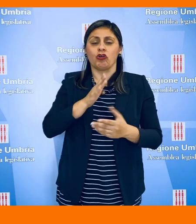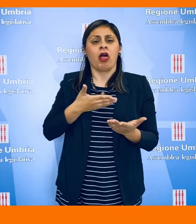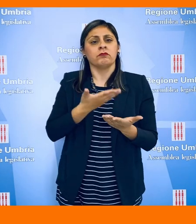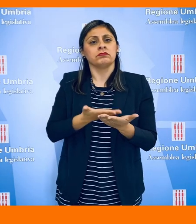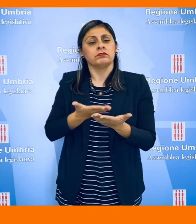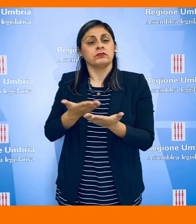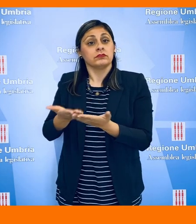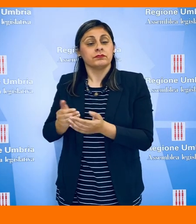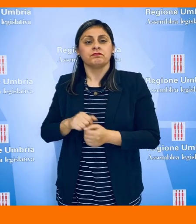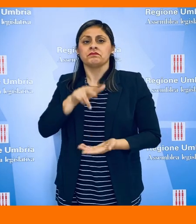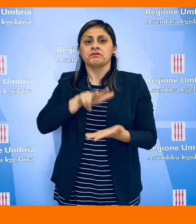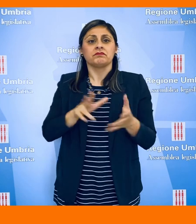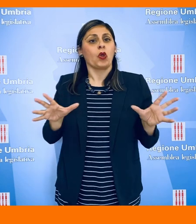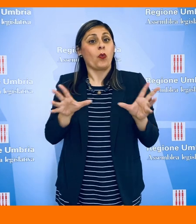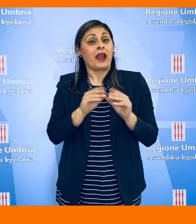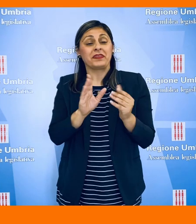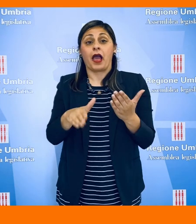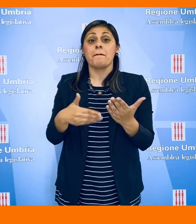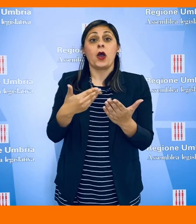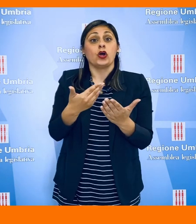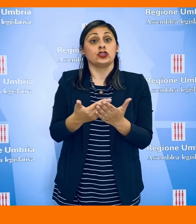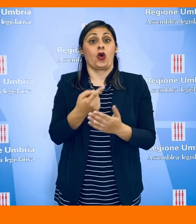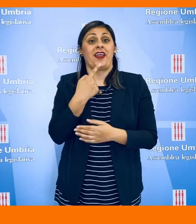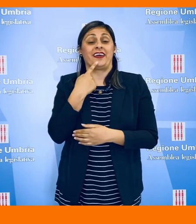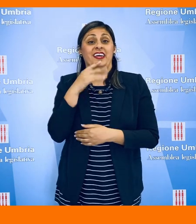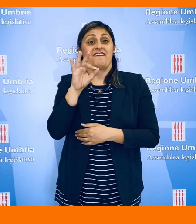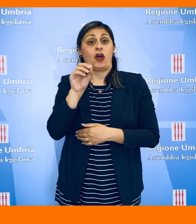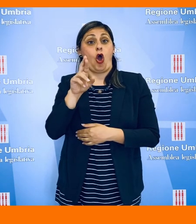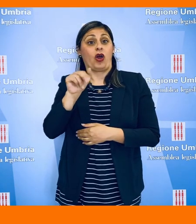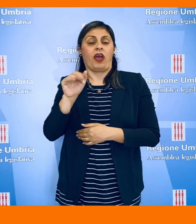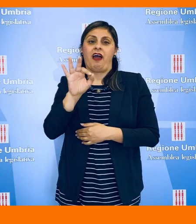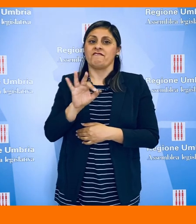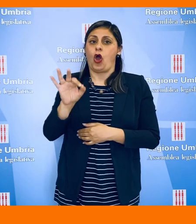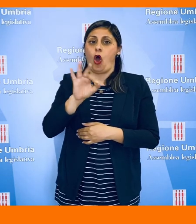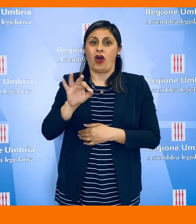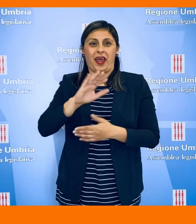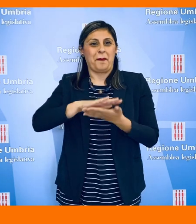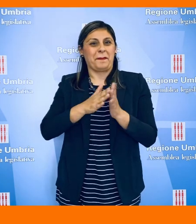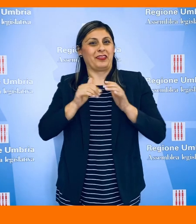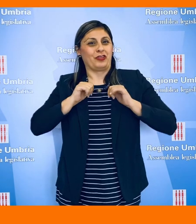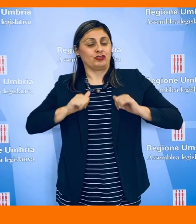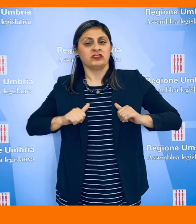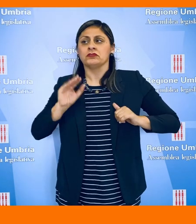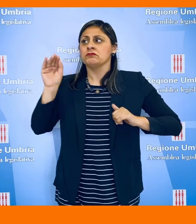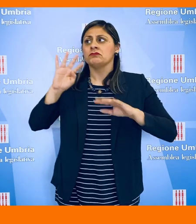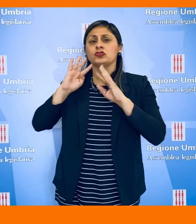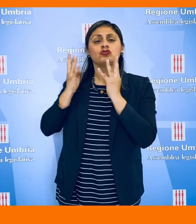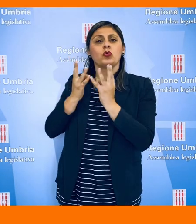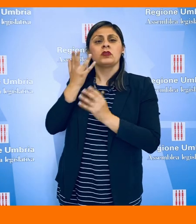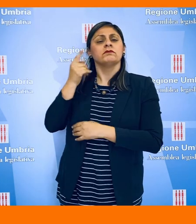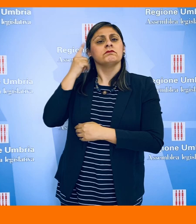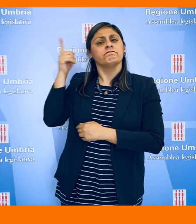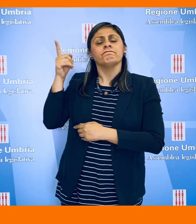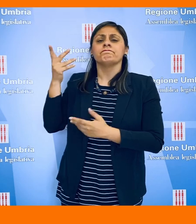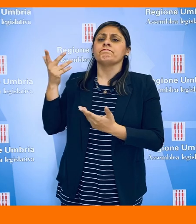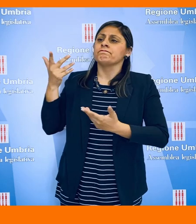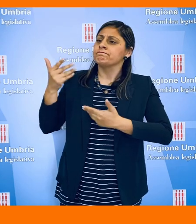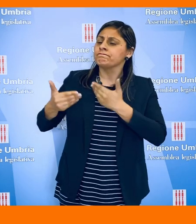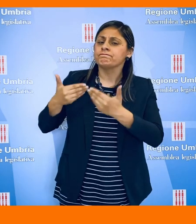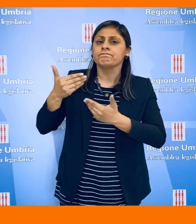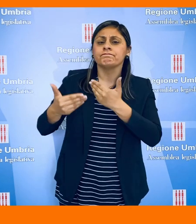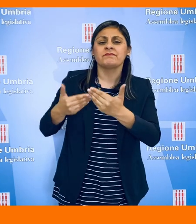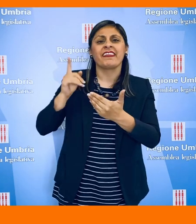risultata approvata all'unanimità la mozione presentata da Andrea Fora, Patto Civico, che chiedeva alla Giunta regionale di proseguire nelle sedi